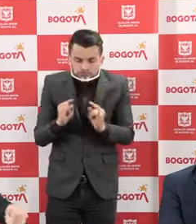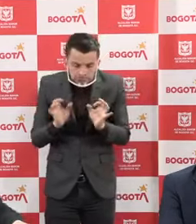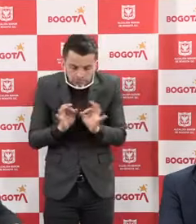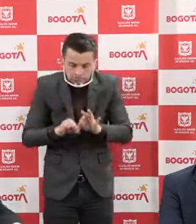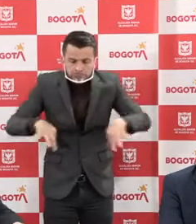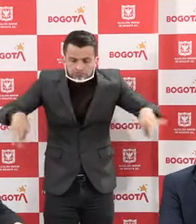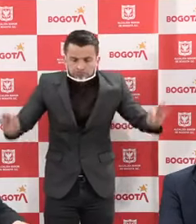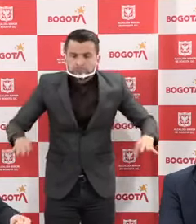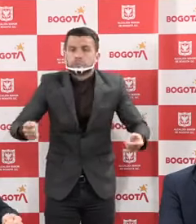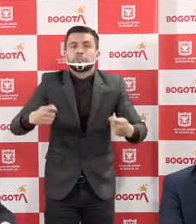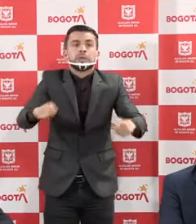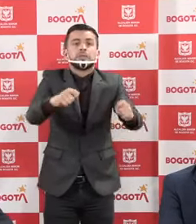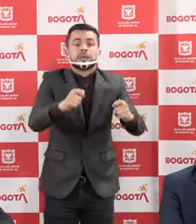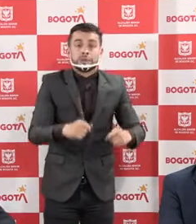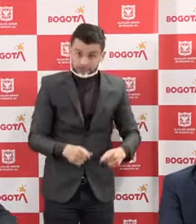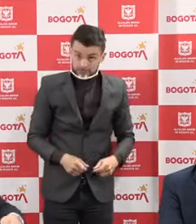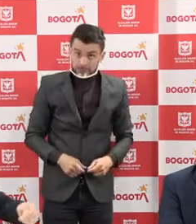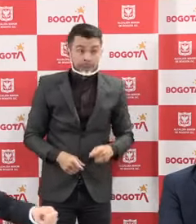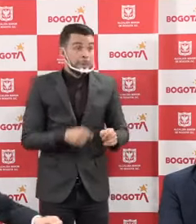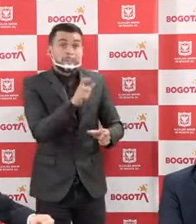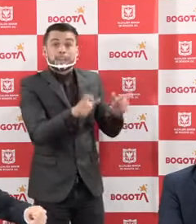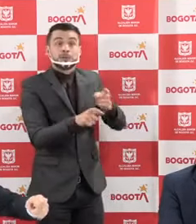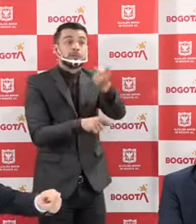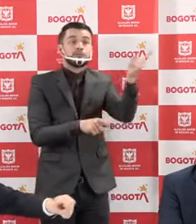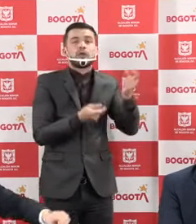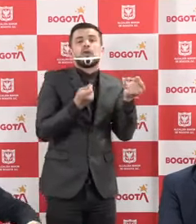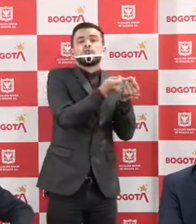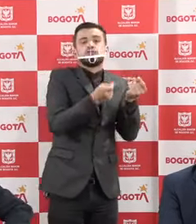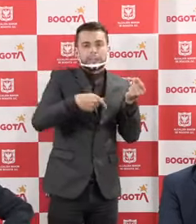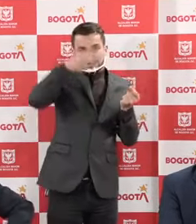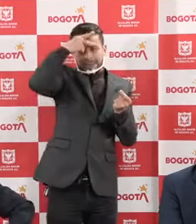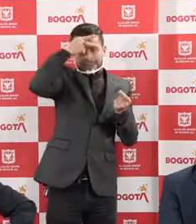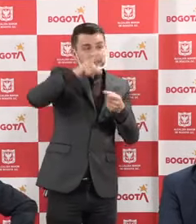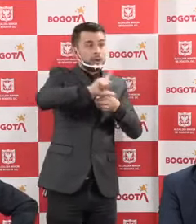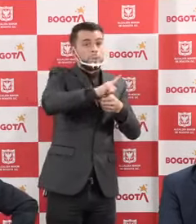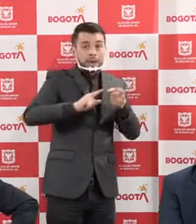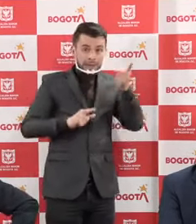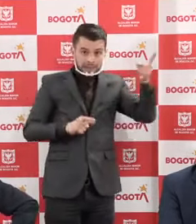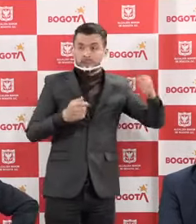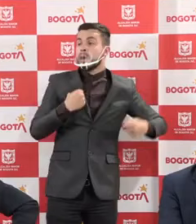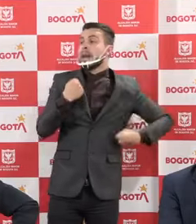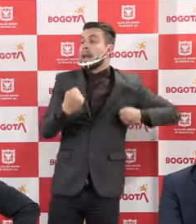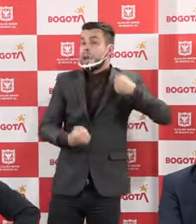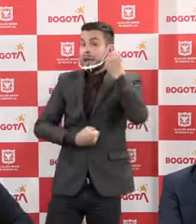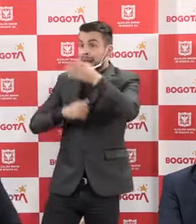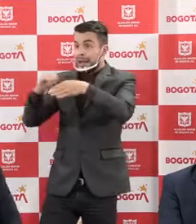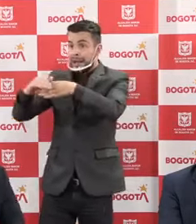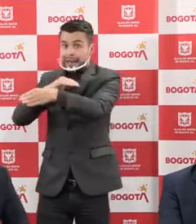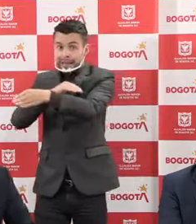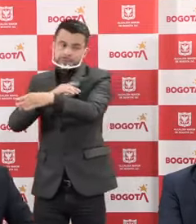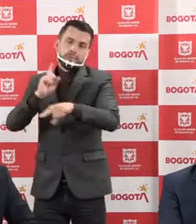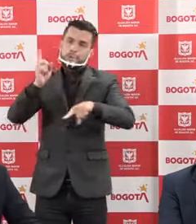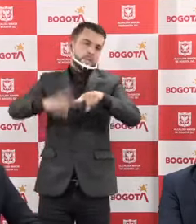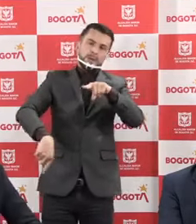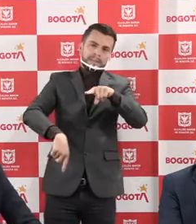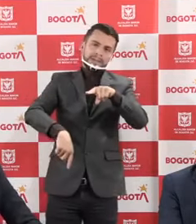que iba a corabastos no debe hacerlo en corabastos debe seguirlo siendo en alguna de las otras plazas de la ciudad de bogotá